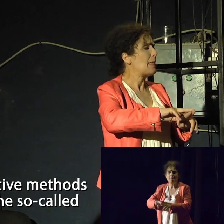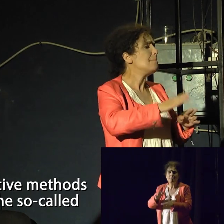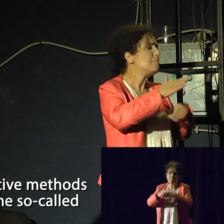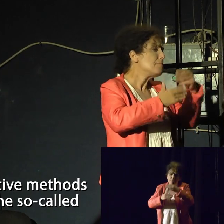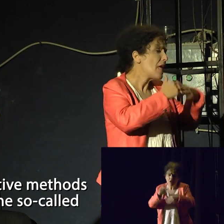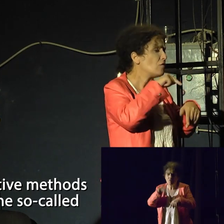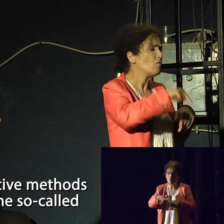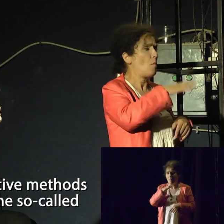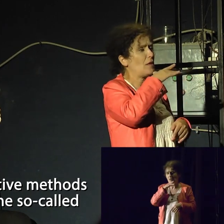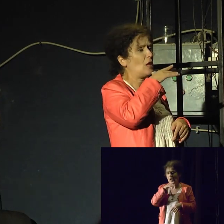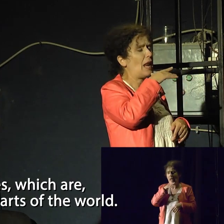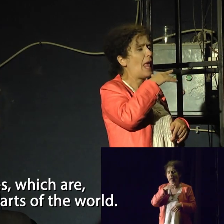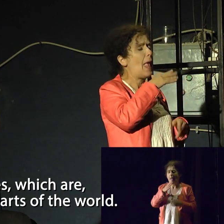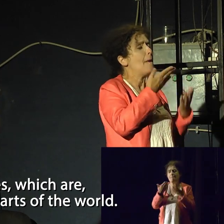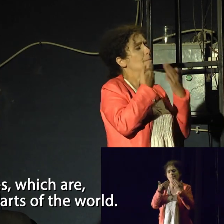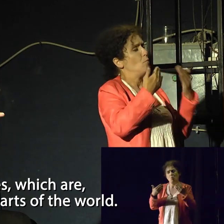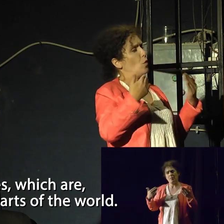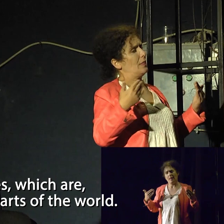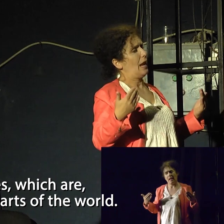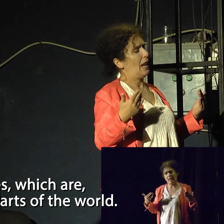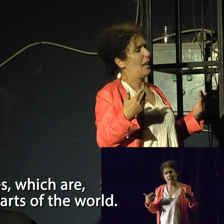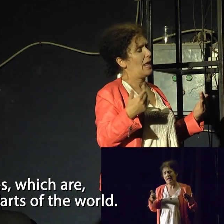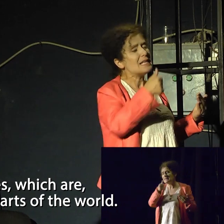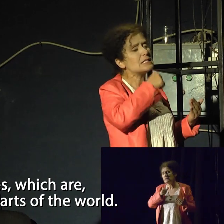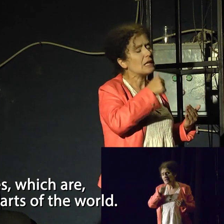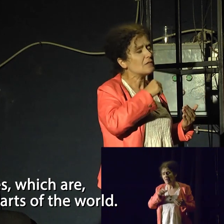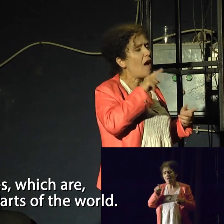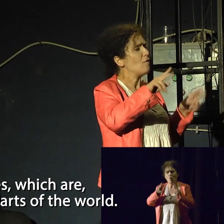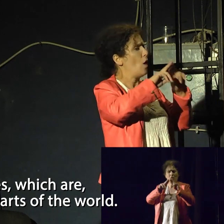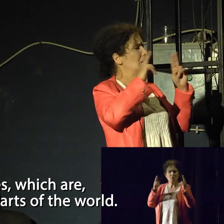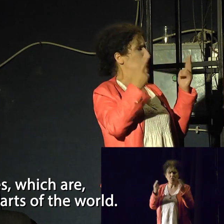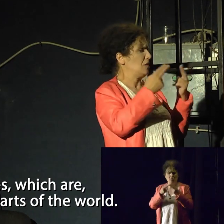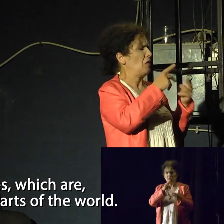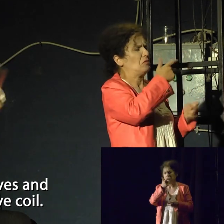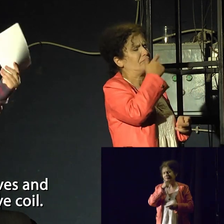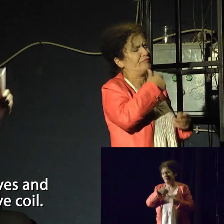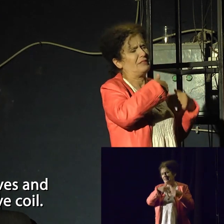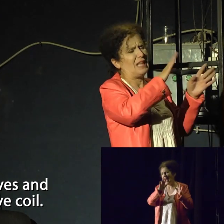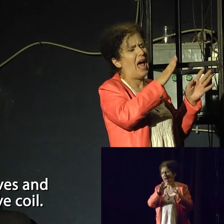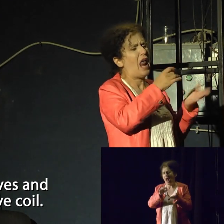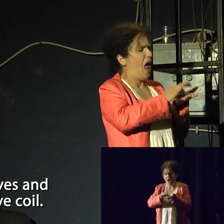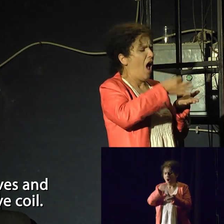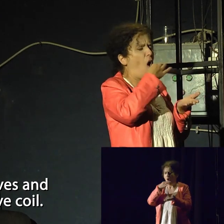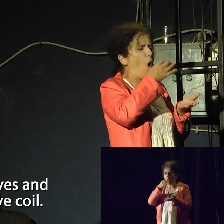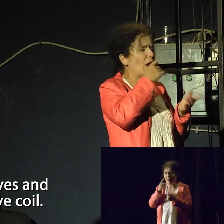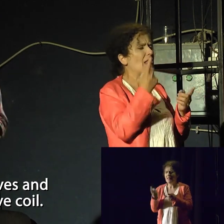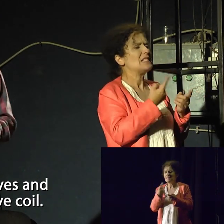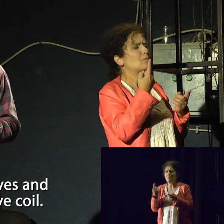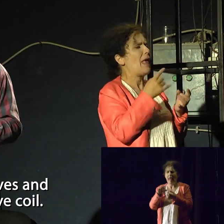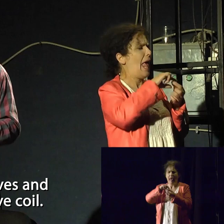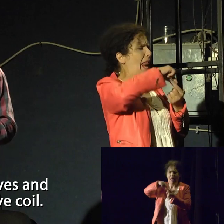методи, во Македонија така наречени модерни контрацептивни средства, иако во светот се и такаако застарени. Орална контрацепција и спирала